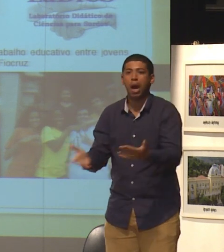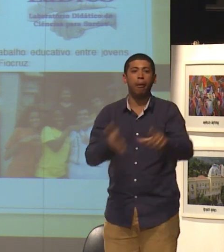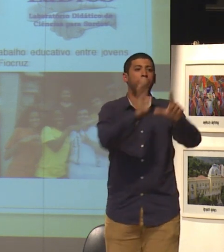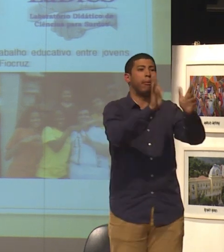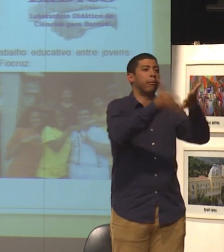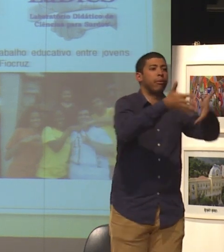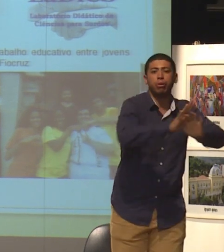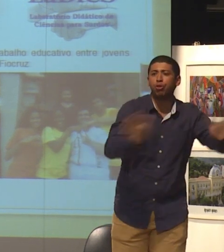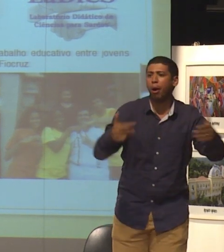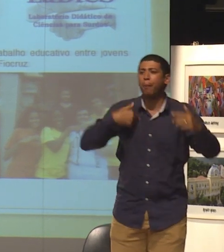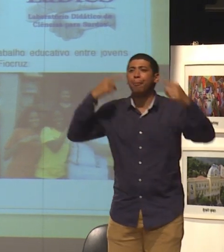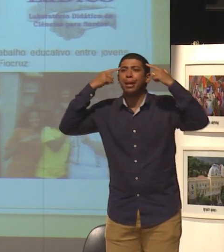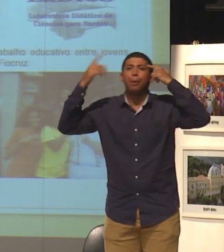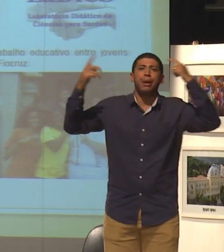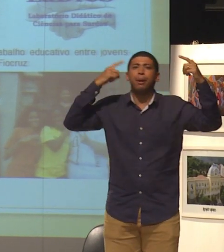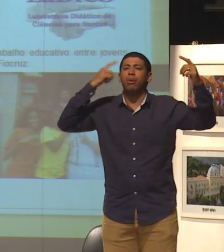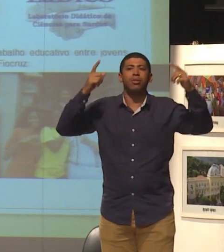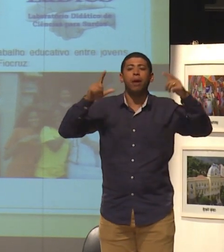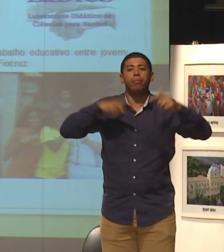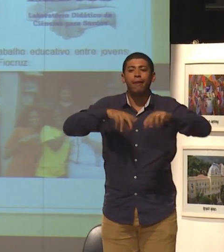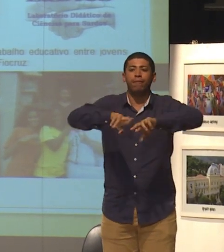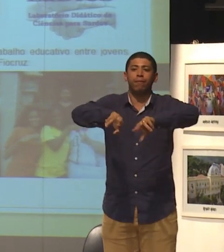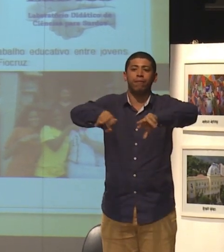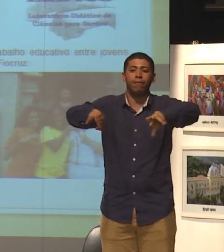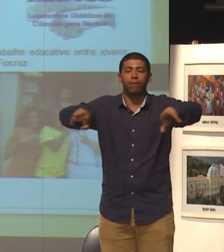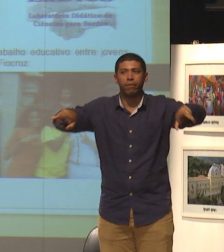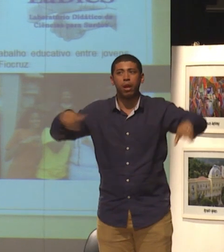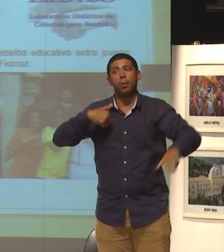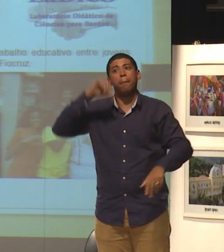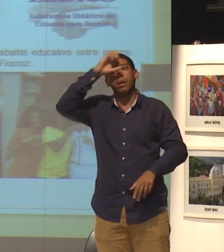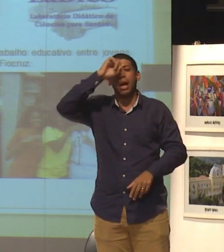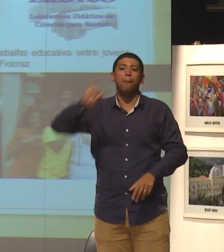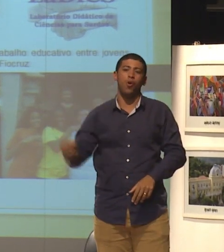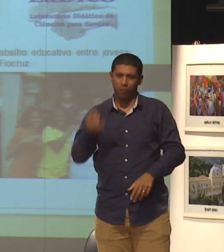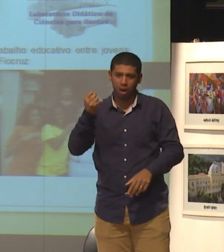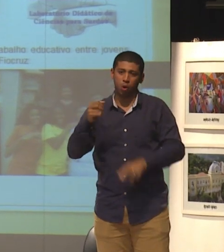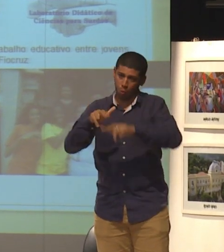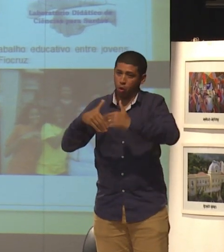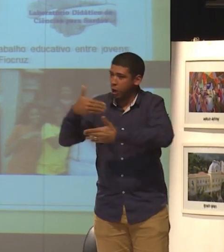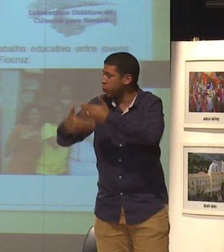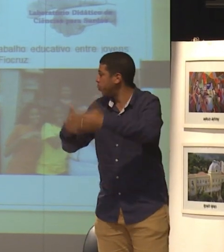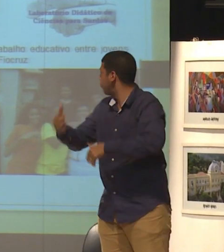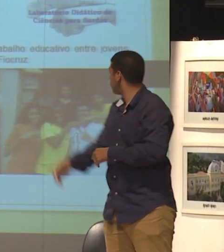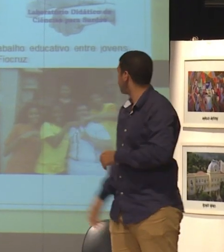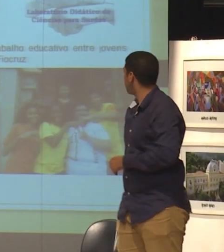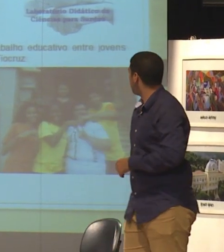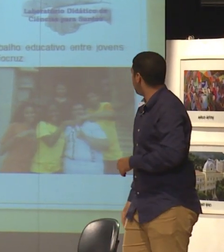não é simplesmente ensinar a língua de sinais, né? O projeto não é só... Na realidade, o projeto é muito mais, né? Ele envolve muito